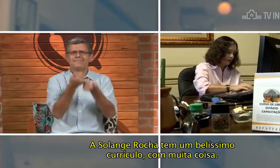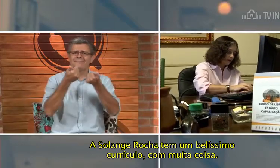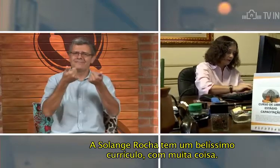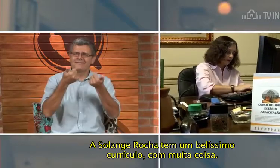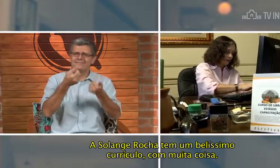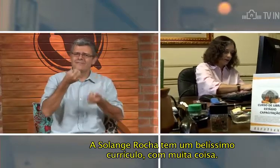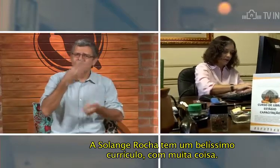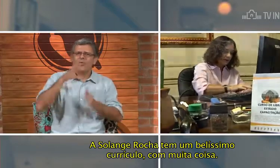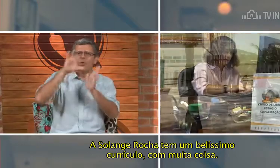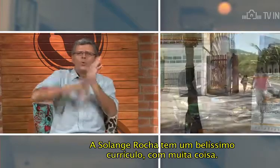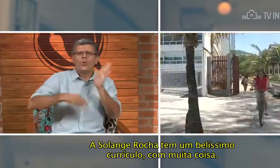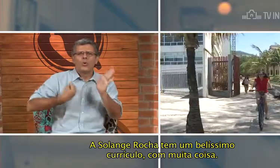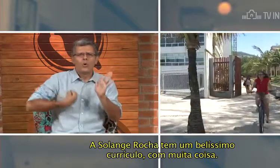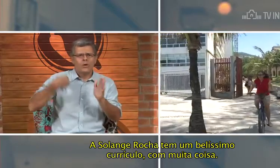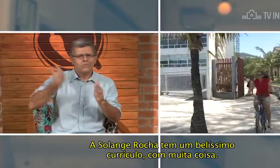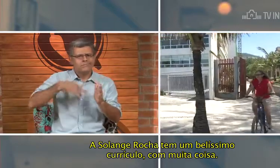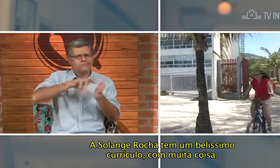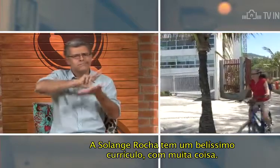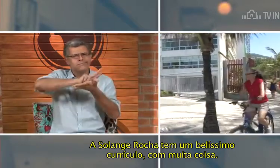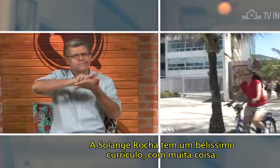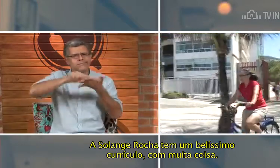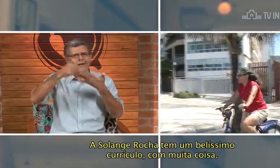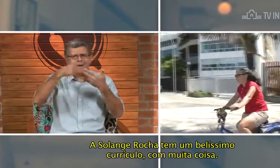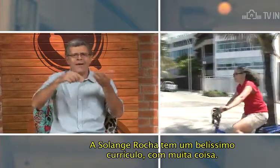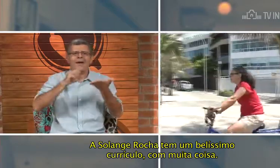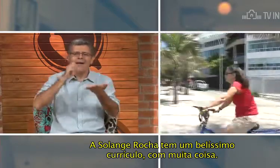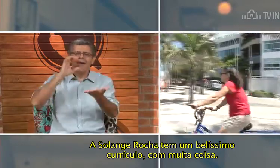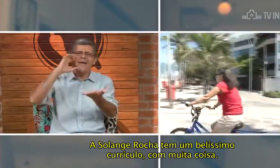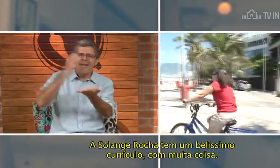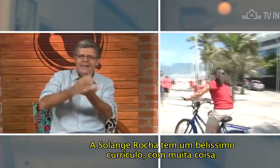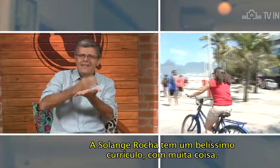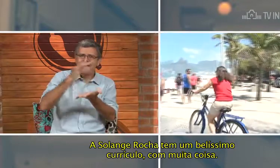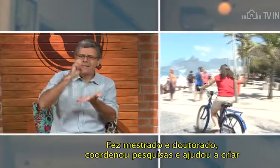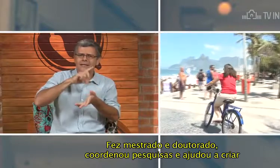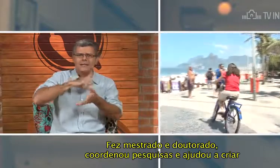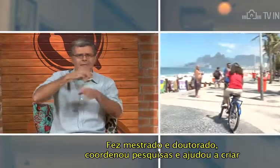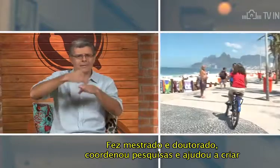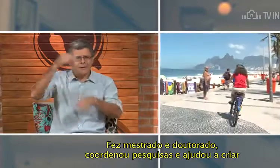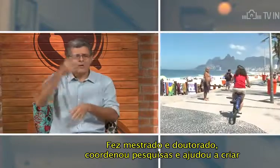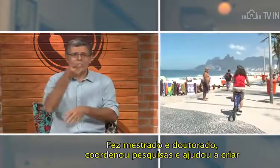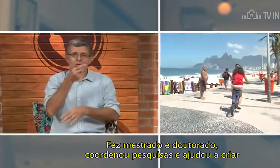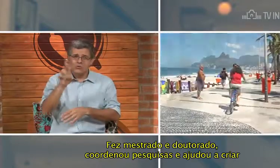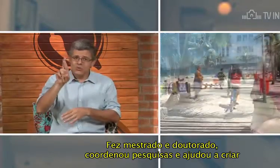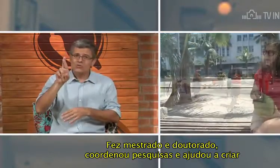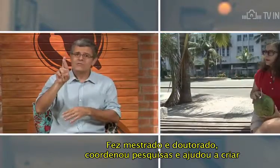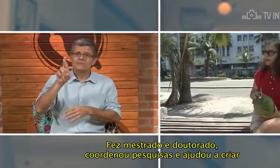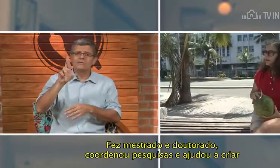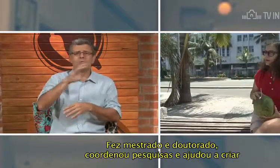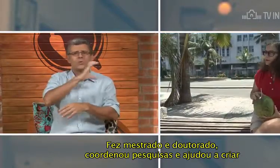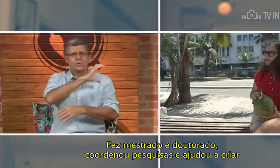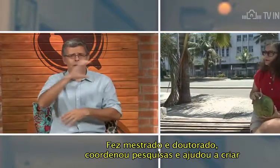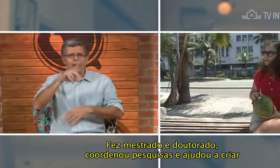belíssimo currículo. Com muita coisa. Fez mestrado e doutorado.